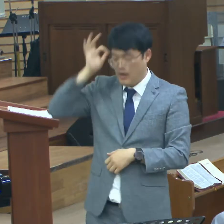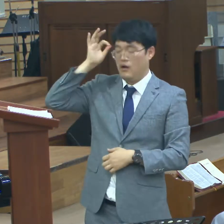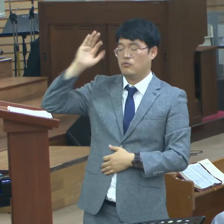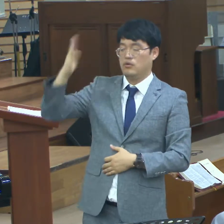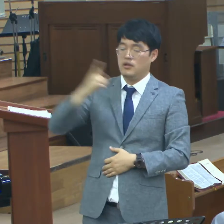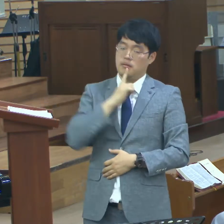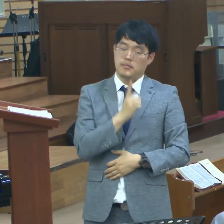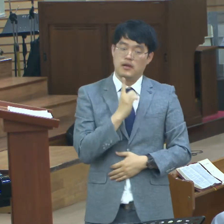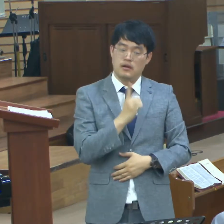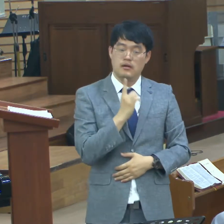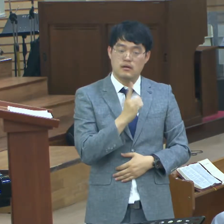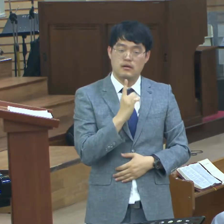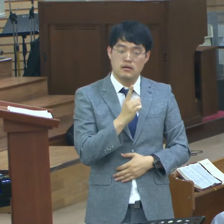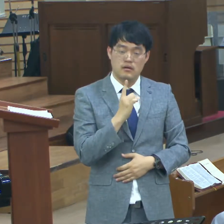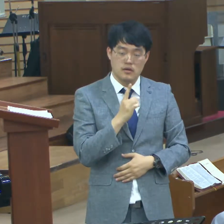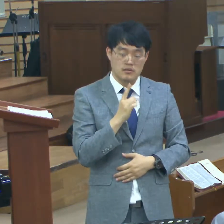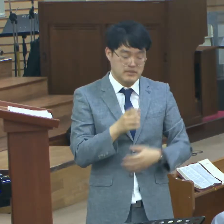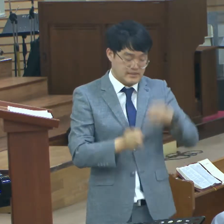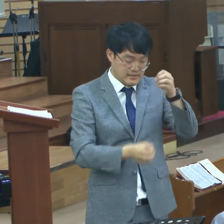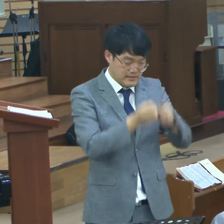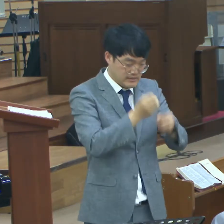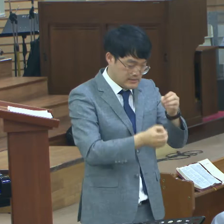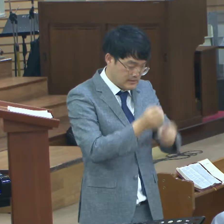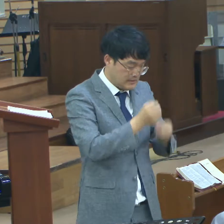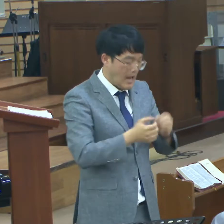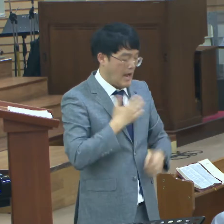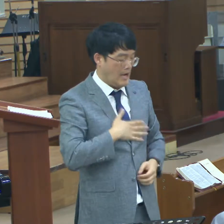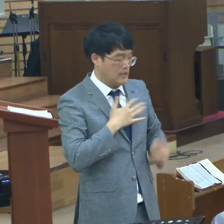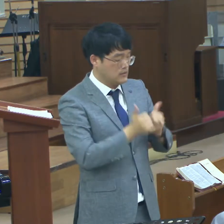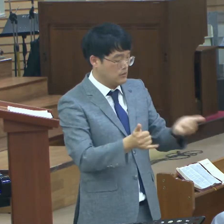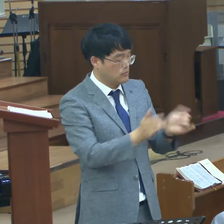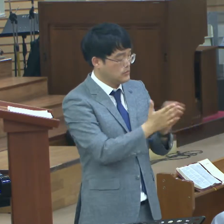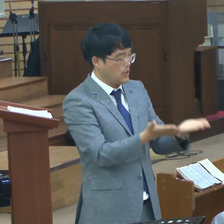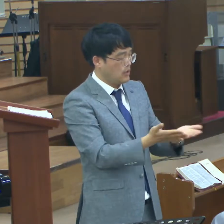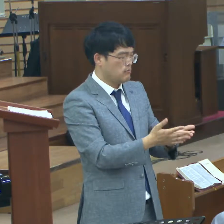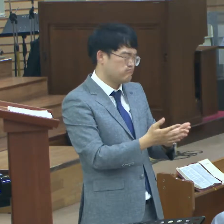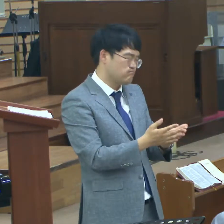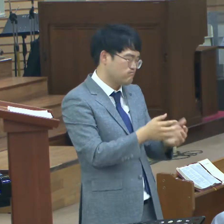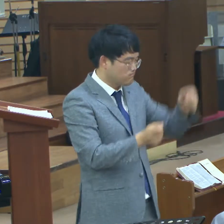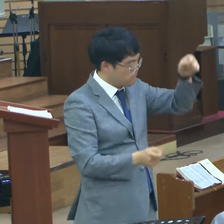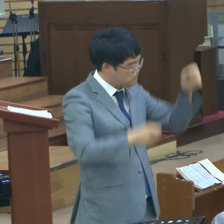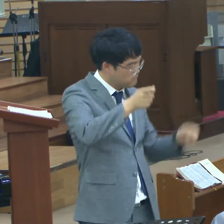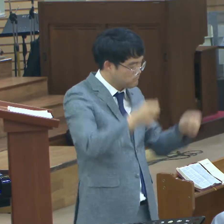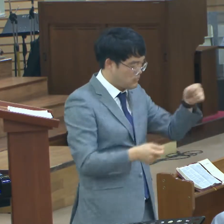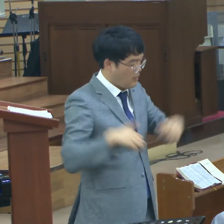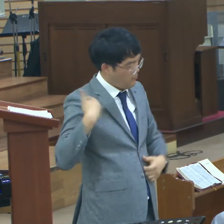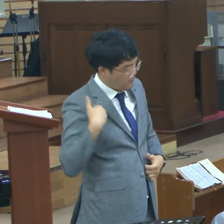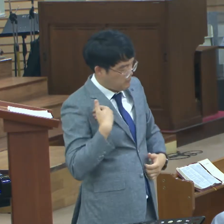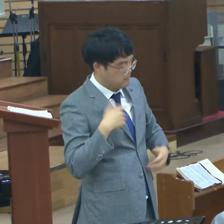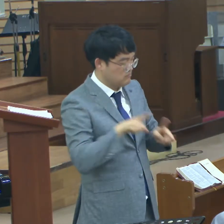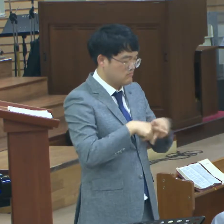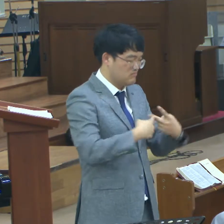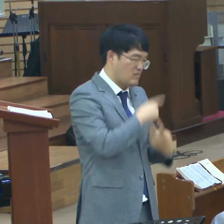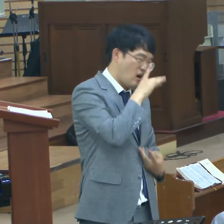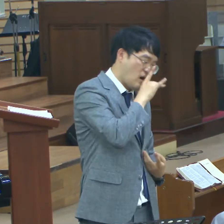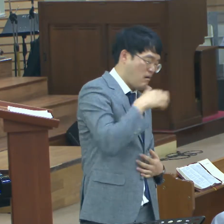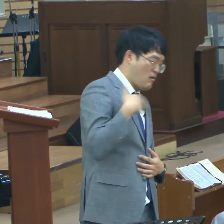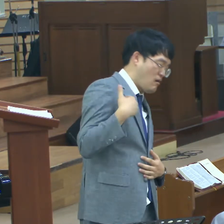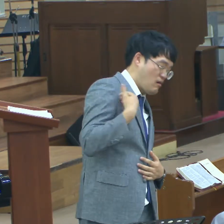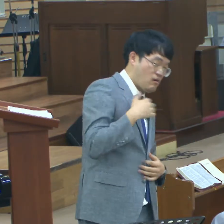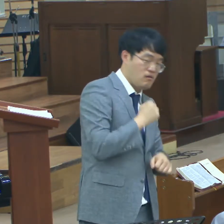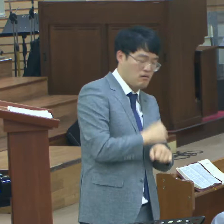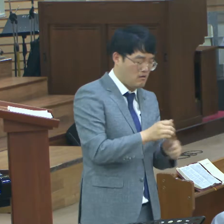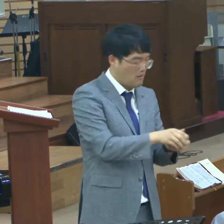보면 글을 아는 자도 책을 이해하지 못하고 글을 모르는 자는 글을 몰라서 책을 열어보지 못한다